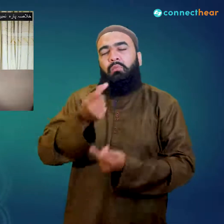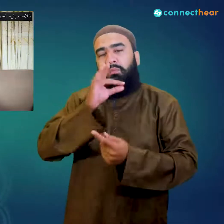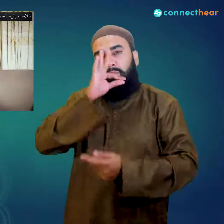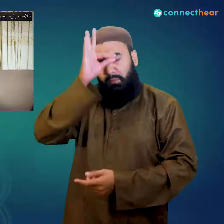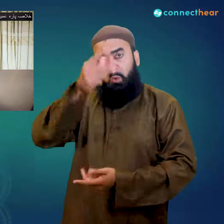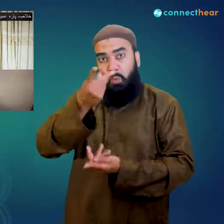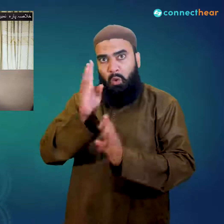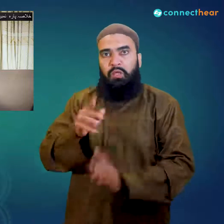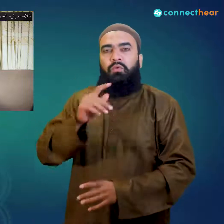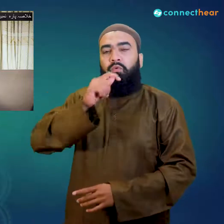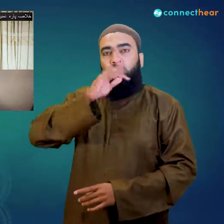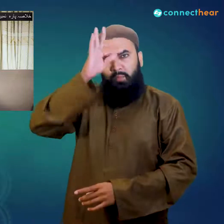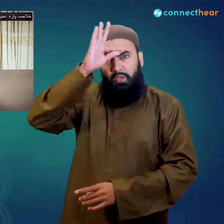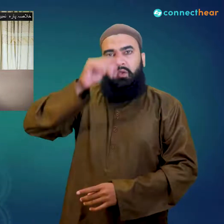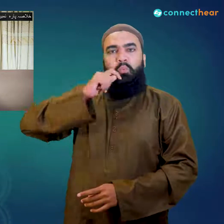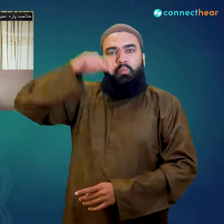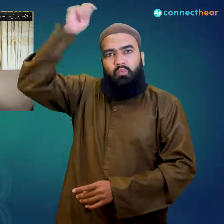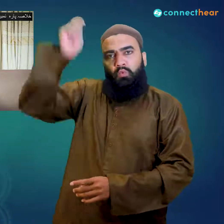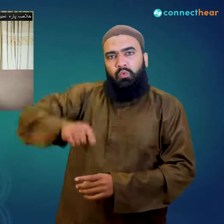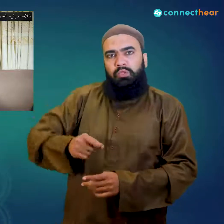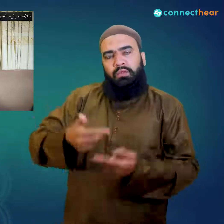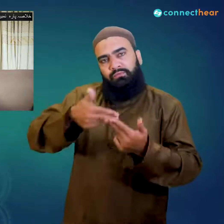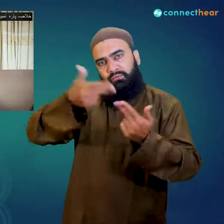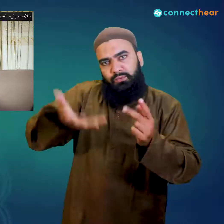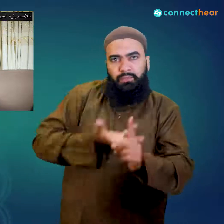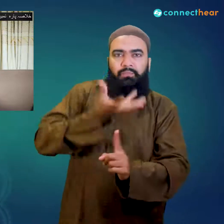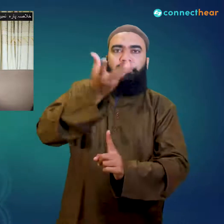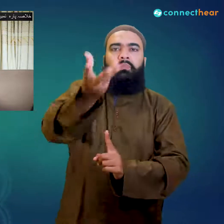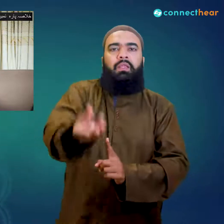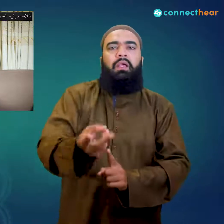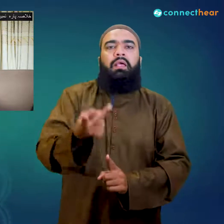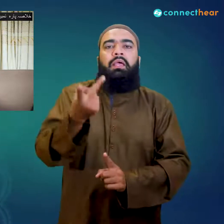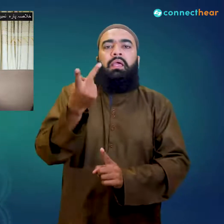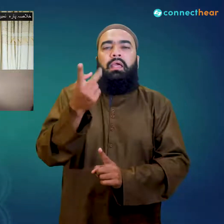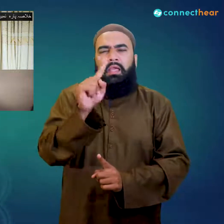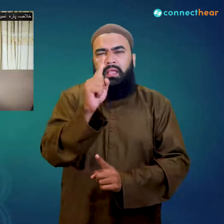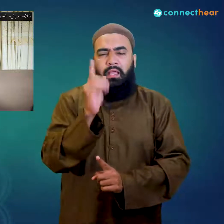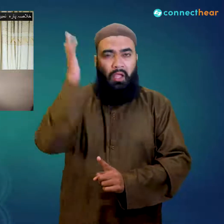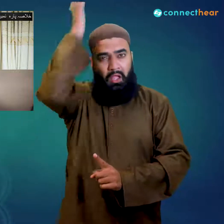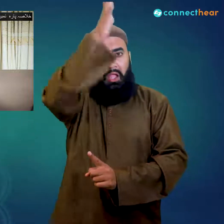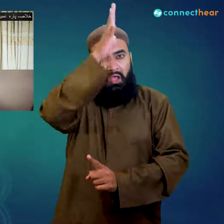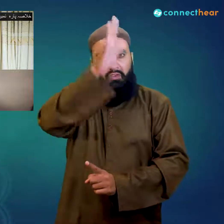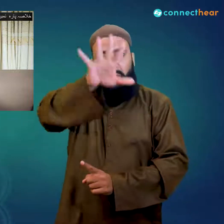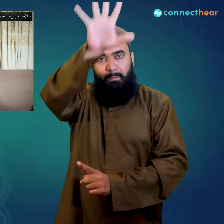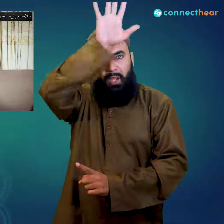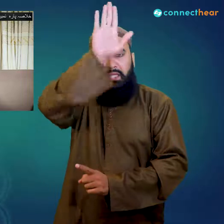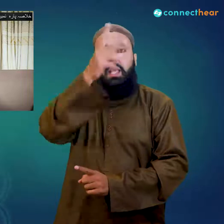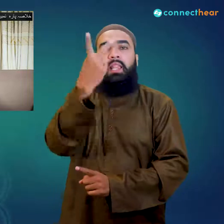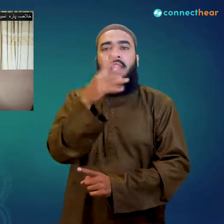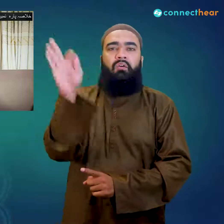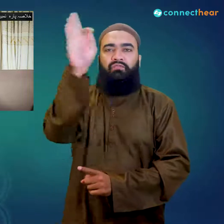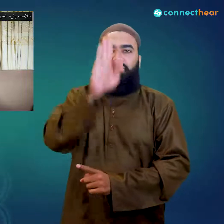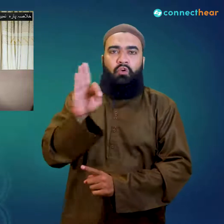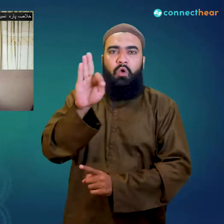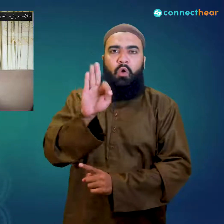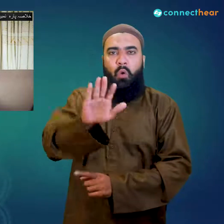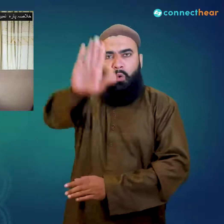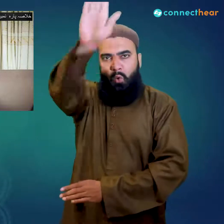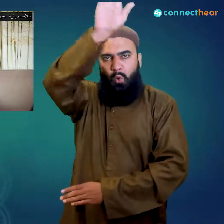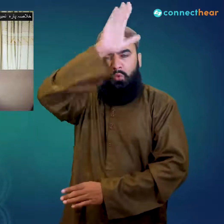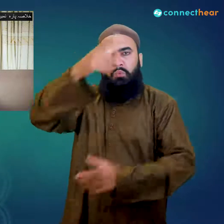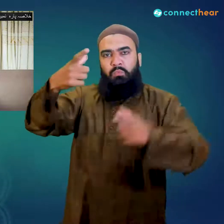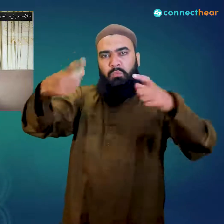کا ذکر ہے تو اس بنی اسرائیل پر فرعون ظلم کیا کرتا تھا۔ اللہ رب العزت نے فرعون